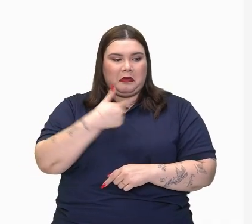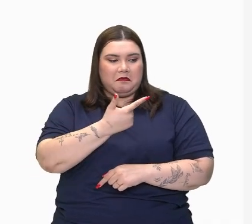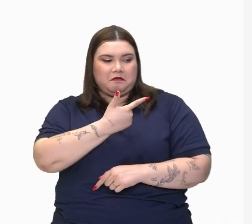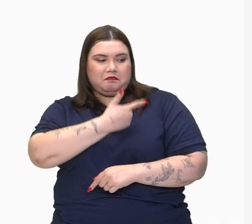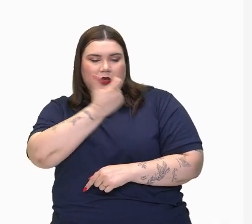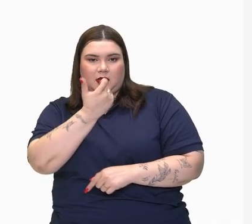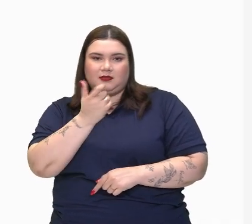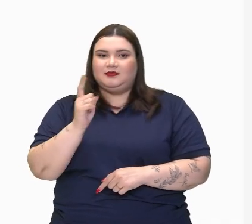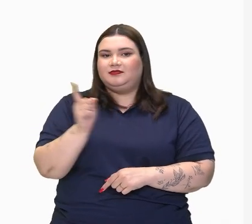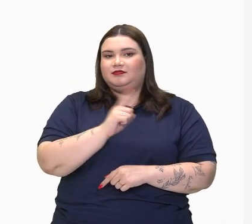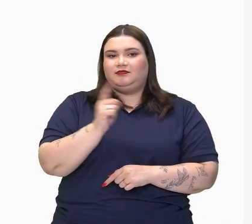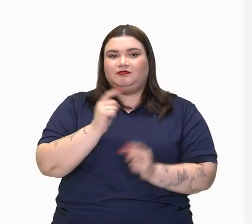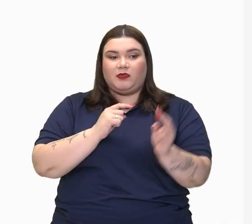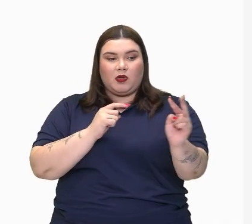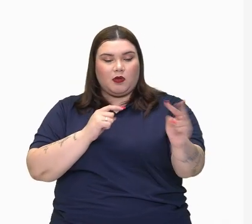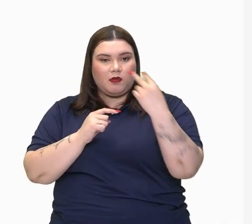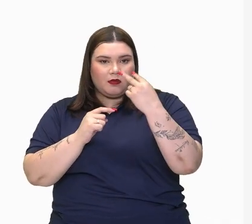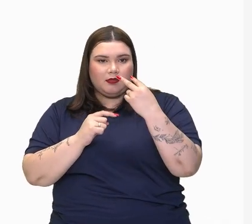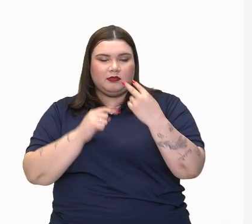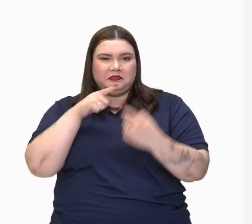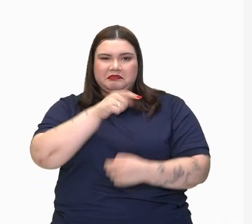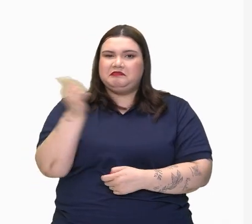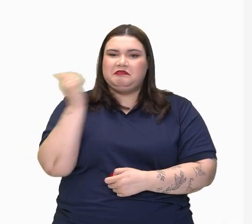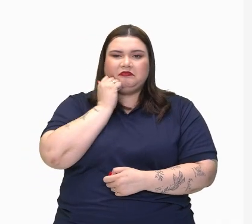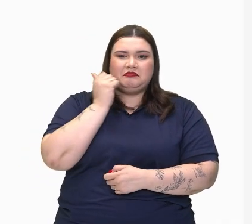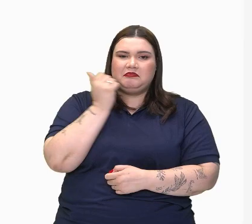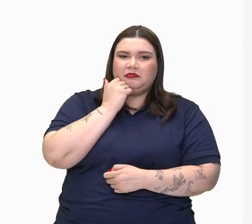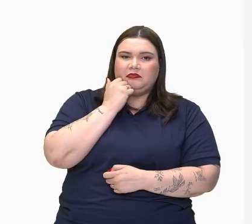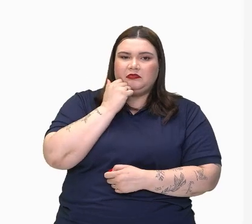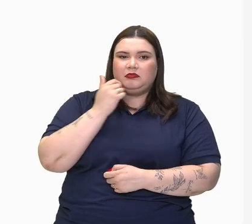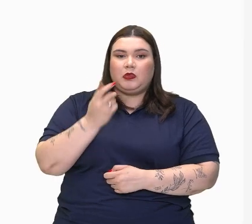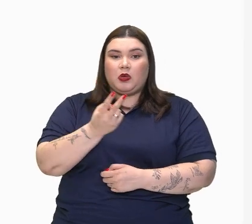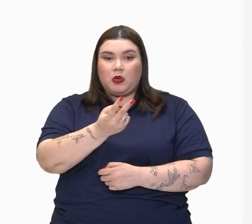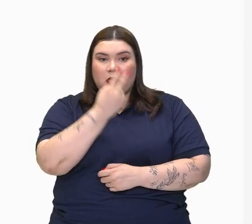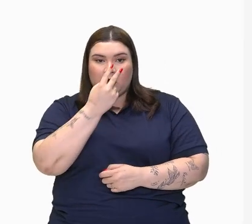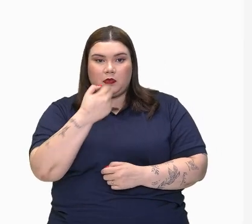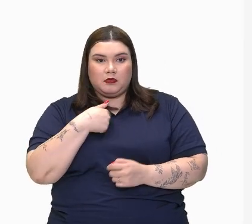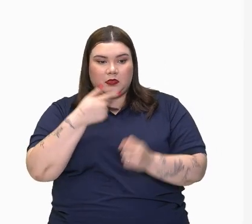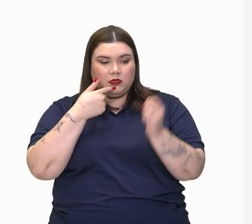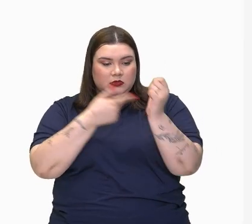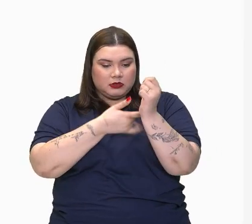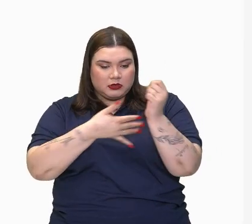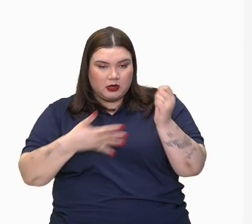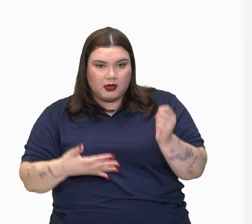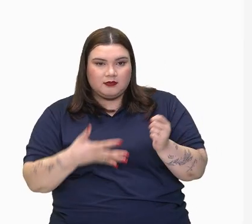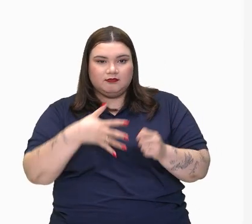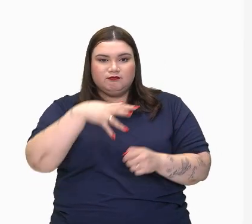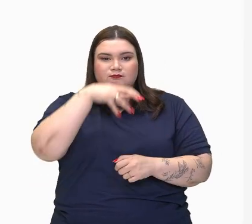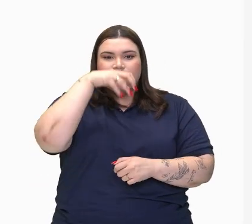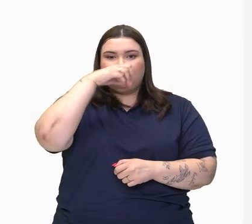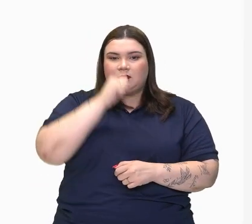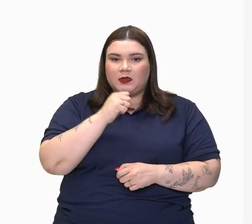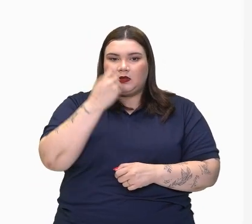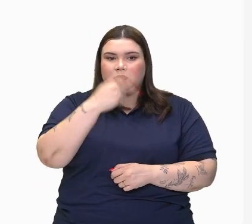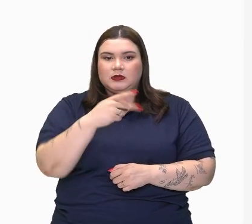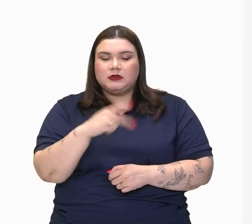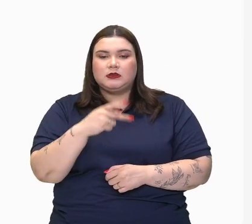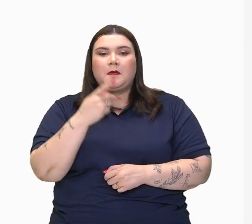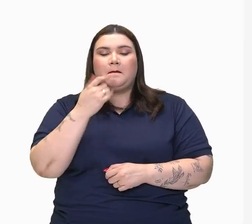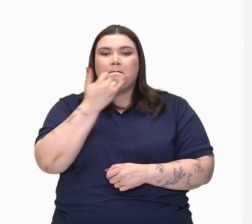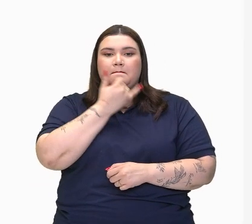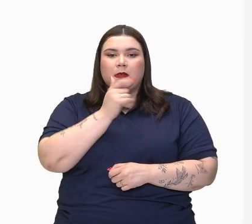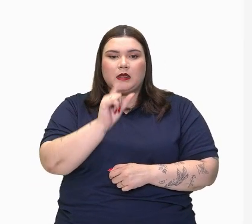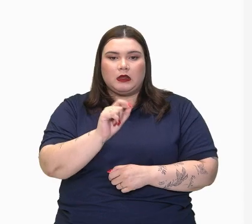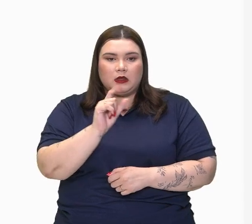pelas costas, não. Olha para cá, sem vergonha. Dá uma olhada no meu sangue e vem sentir o teu perdão. E